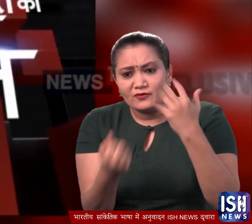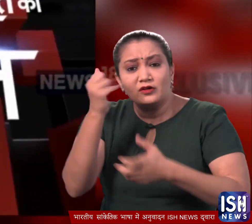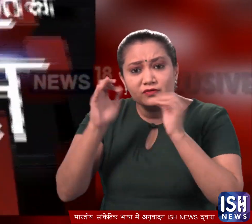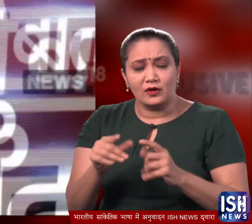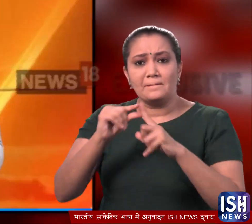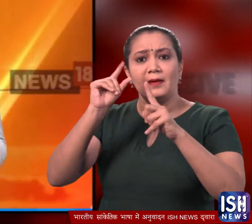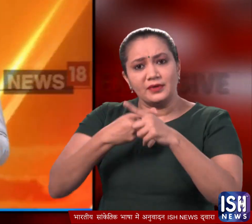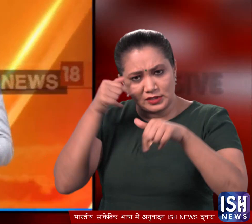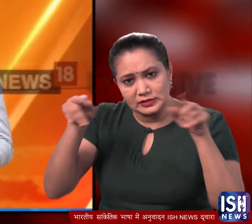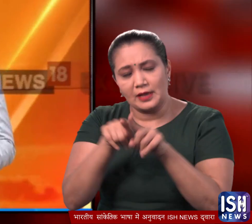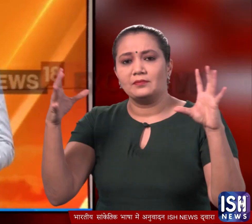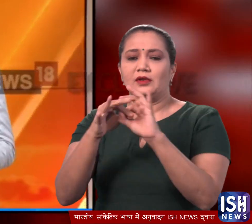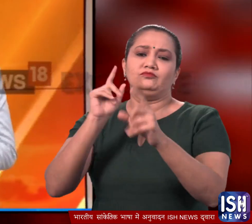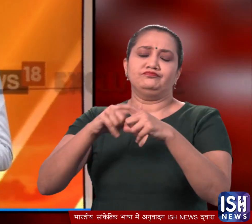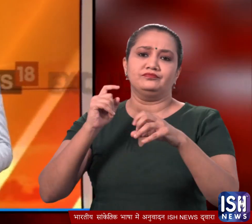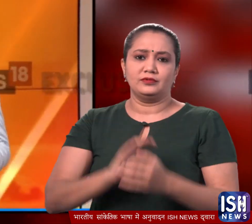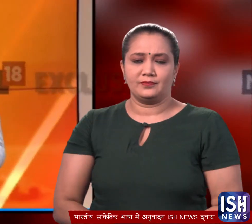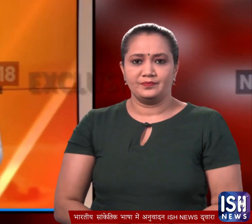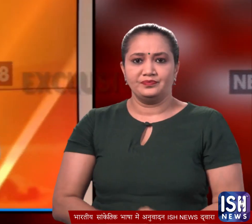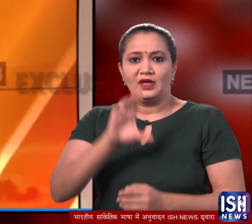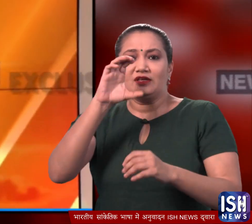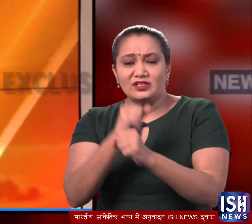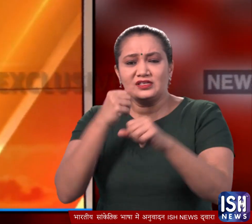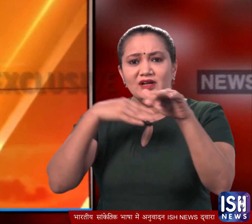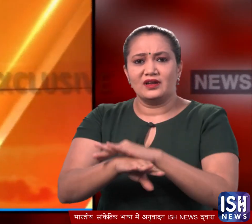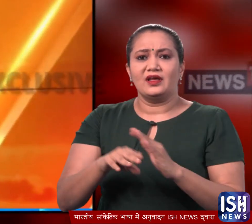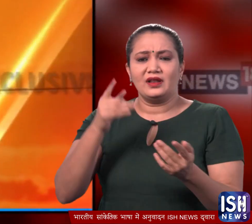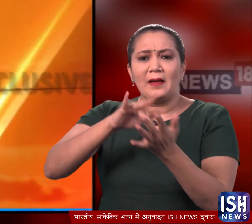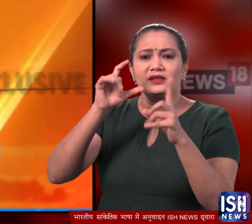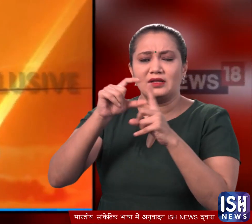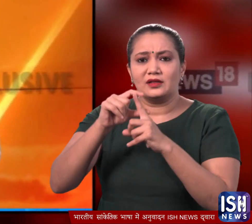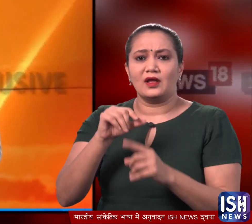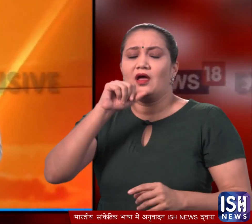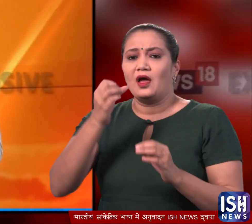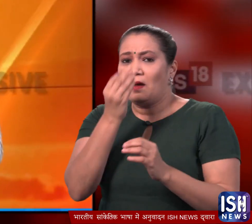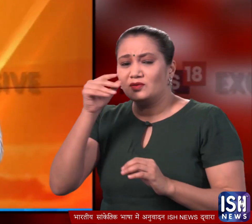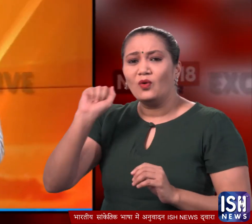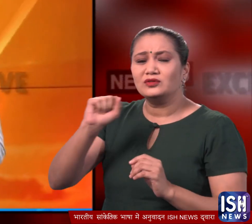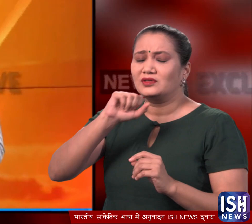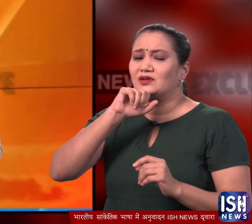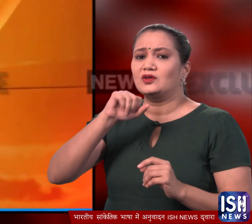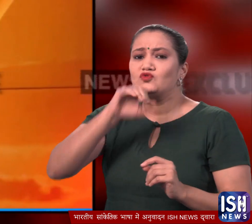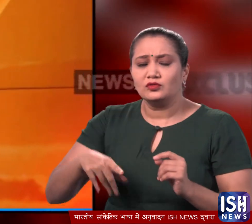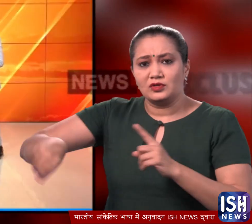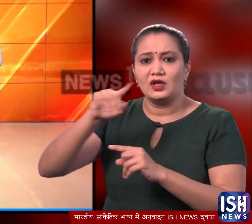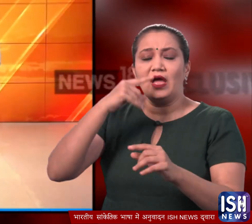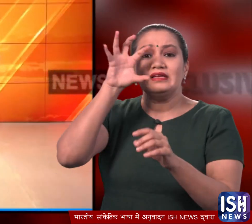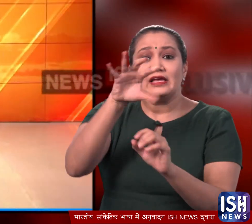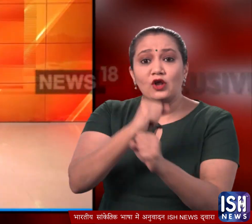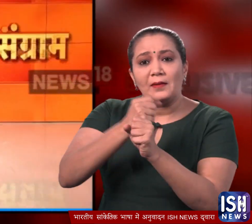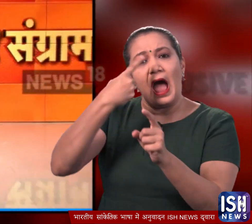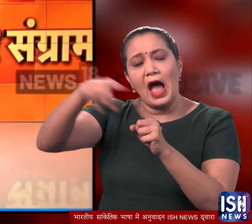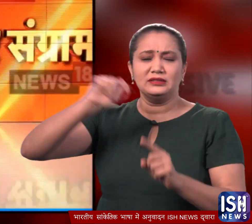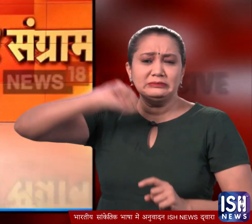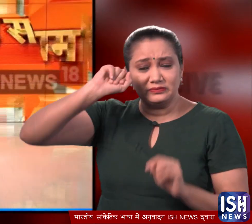की गई। छत्तीसगढ़ के धमतरी में भारतीय जनता युवा मोर्चा के कार्यकर्ताओं ने राज्य सरकार के खिलाफ प्रदर्शन किया। इन लोगों ने आरोप लगाया